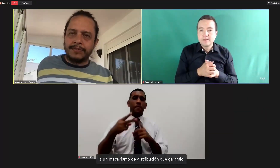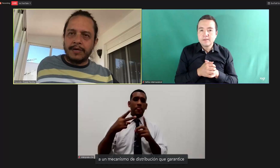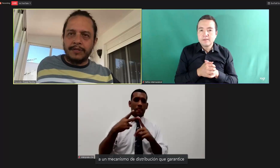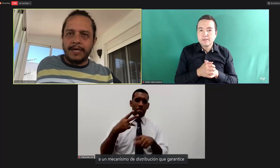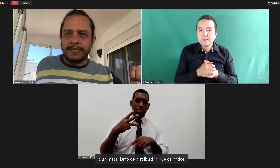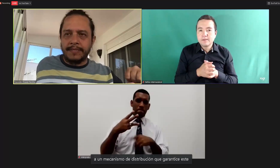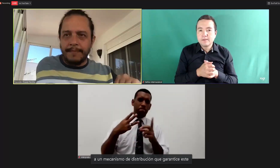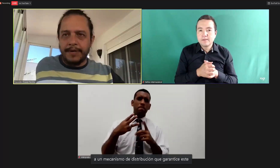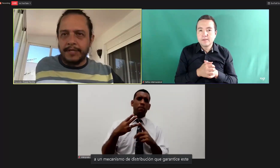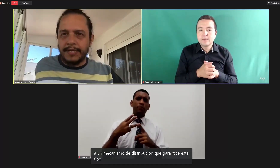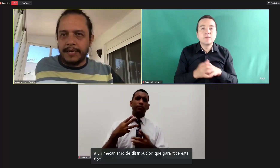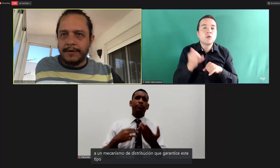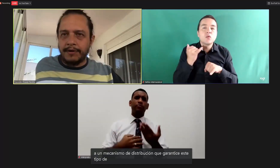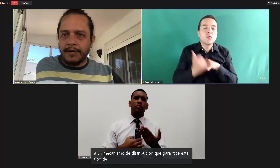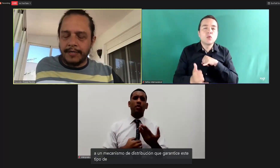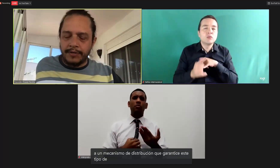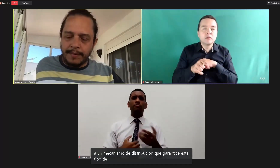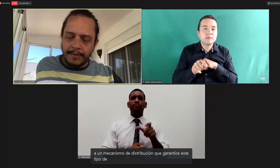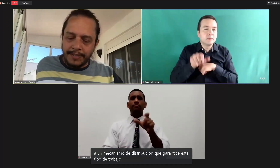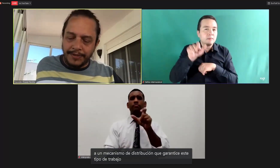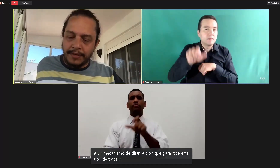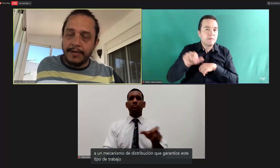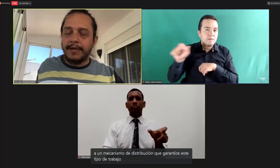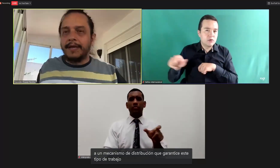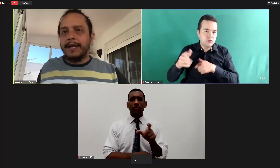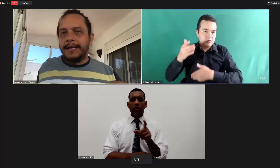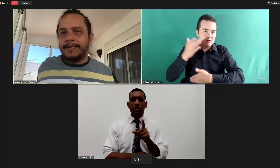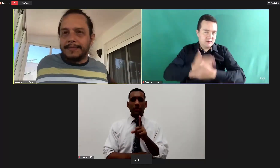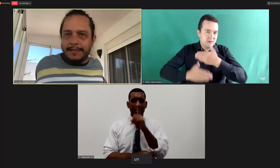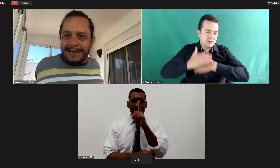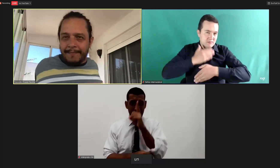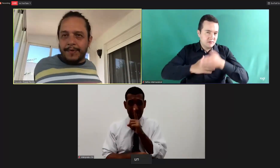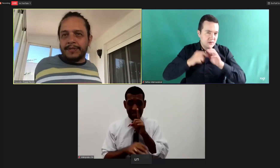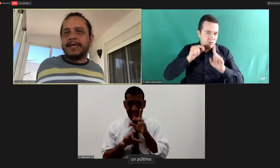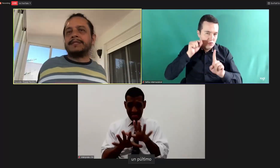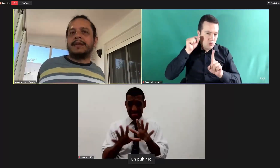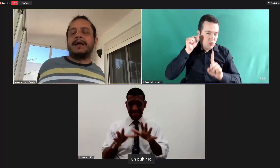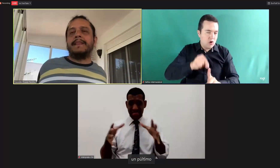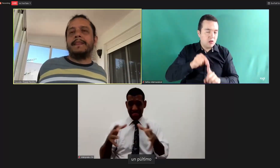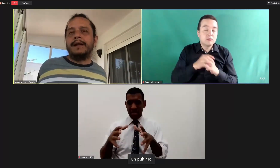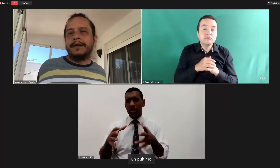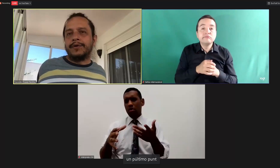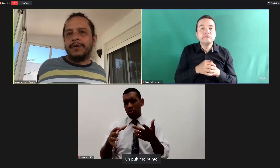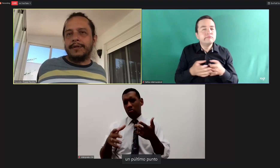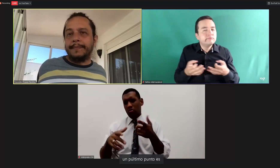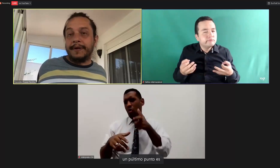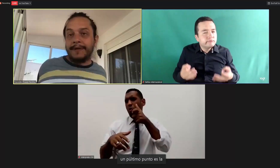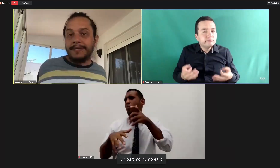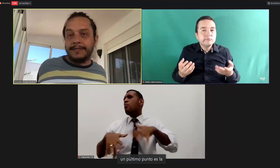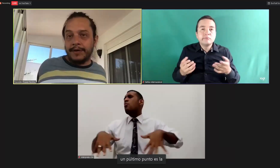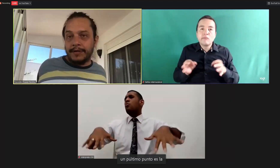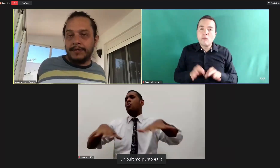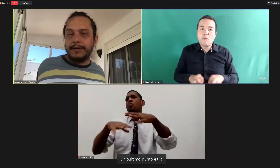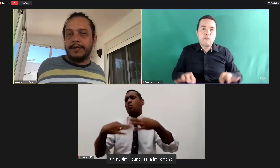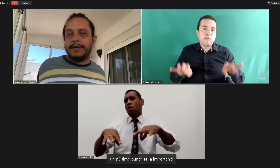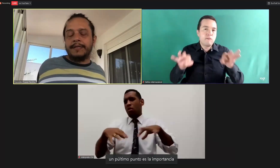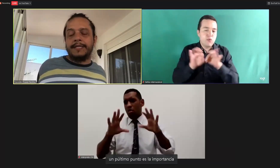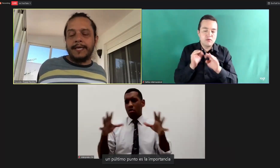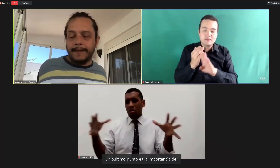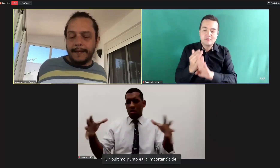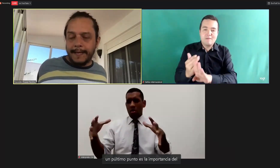las personas con discapacidad, pero que tiene que ver con el resto de la población, es la importancia del rol de